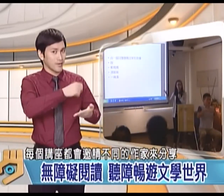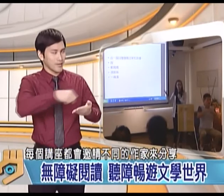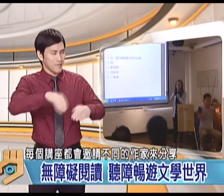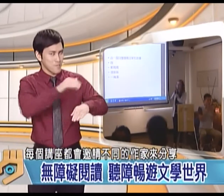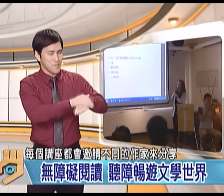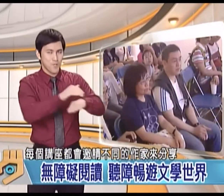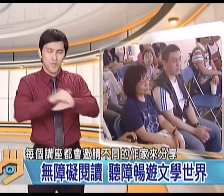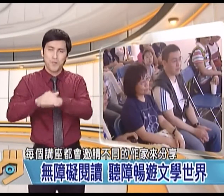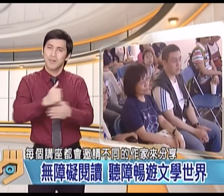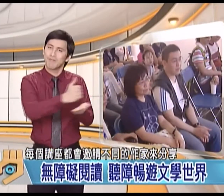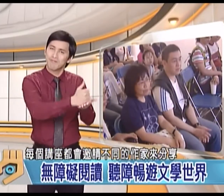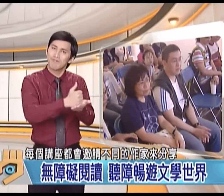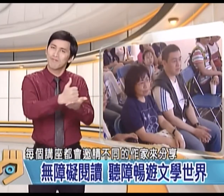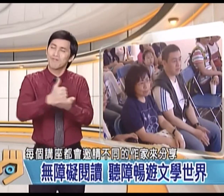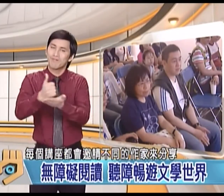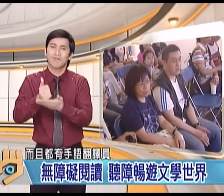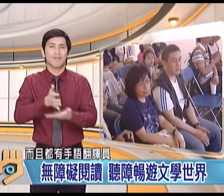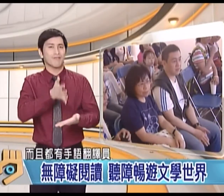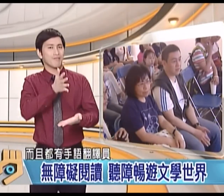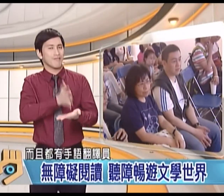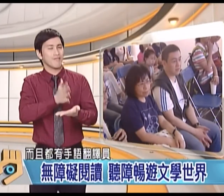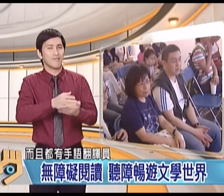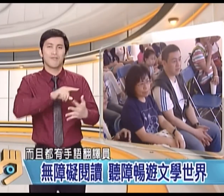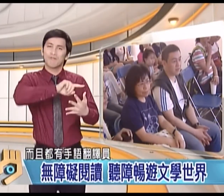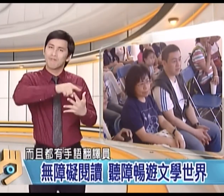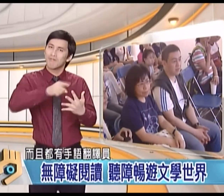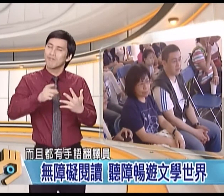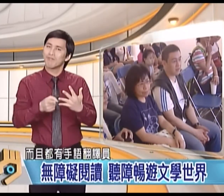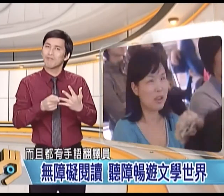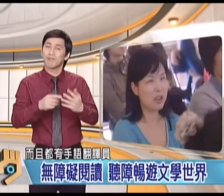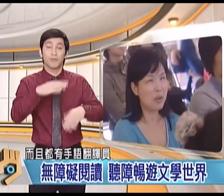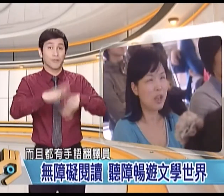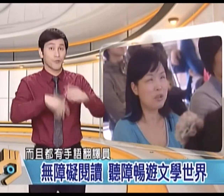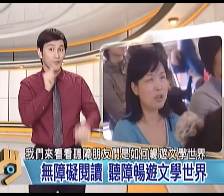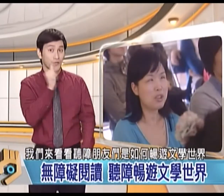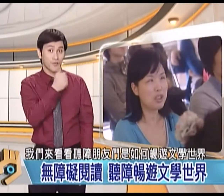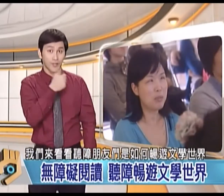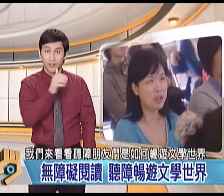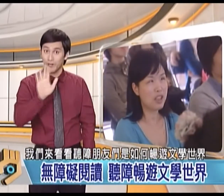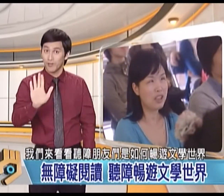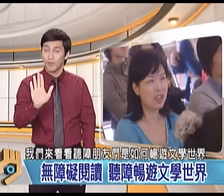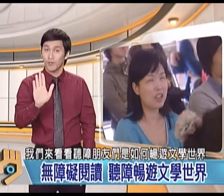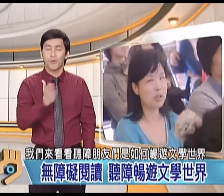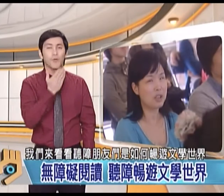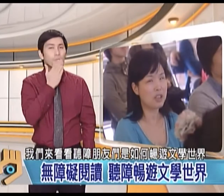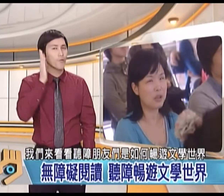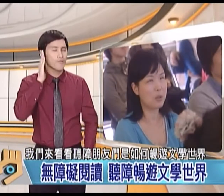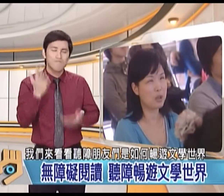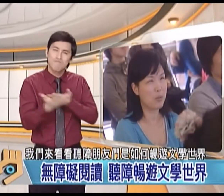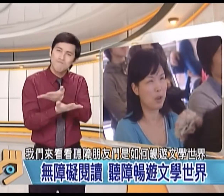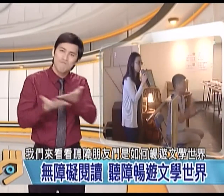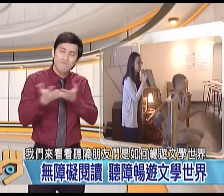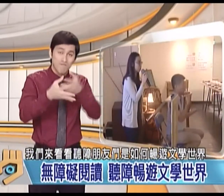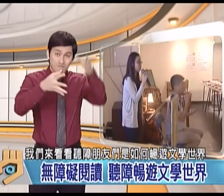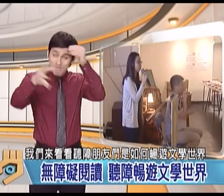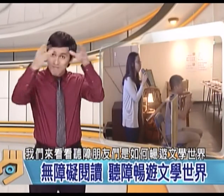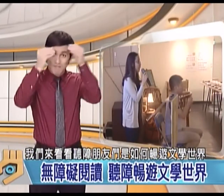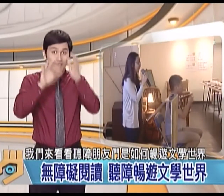不同的作家来分享，而且都有手语翻译员。我们来看看听众朋友们是如何畅游